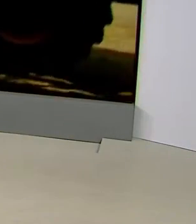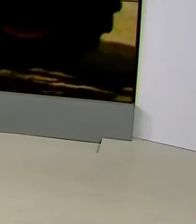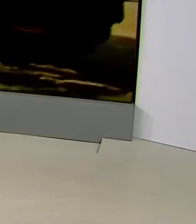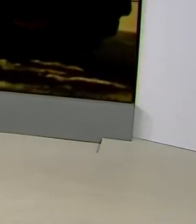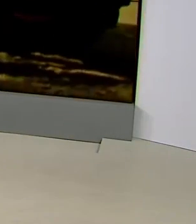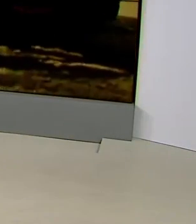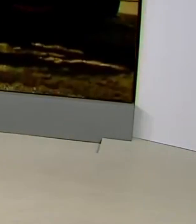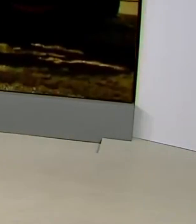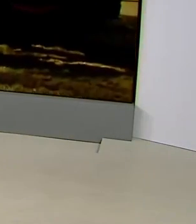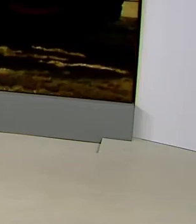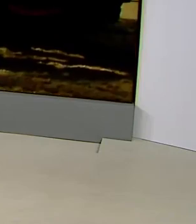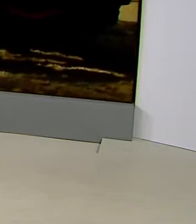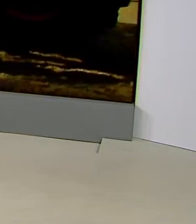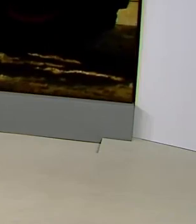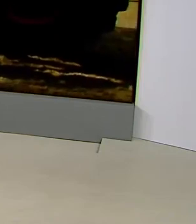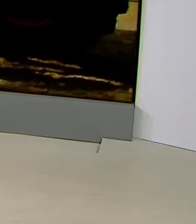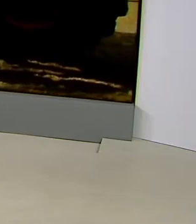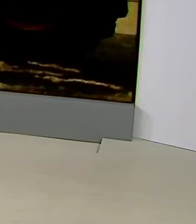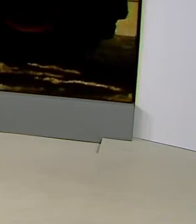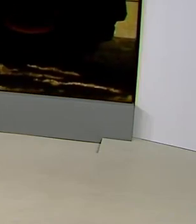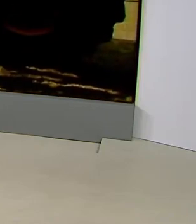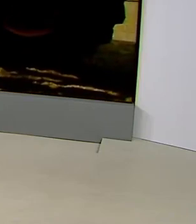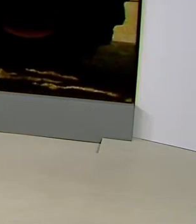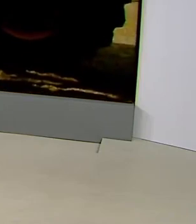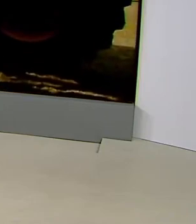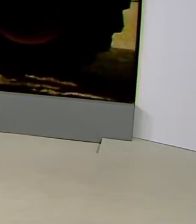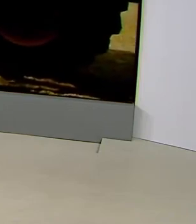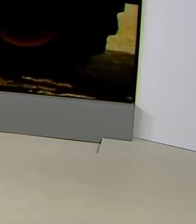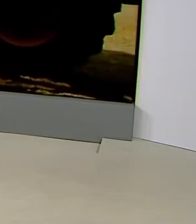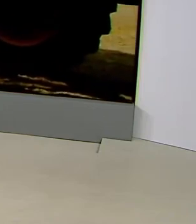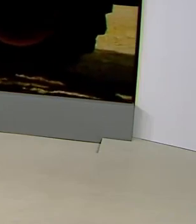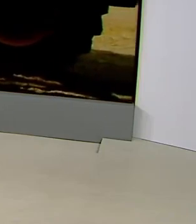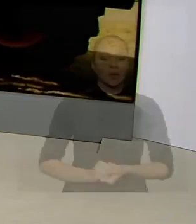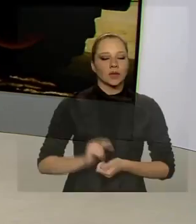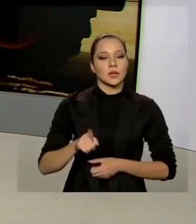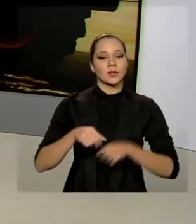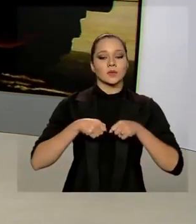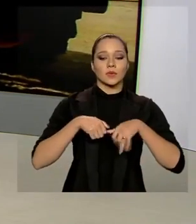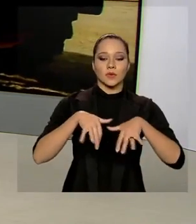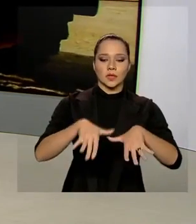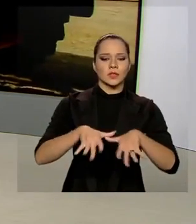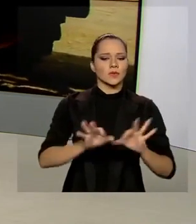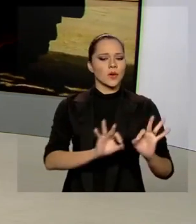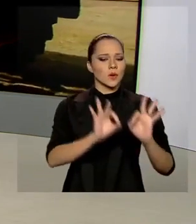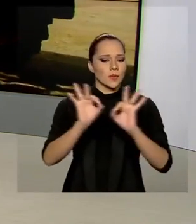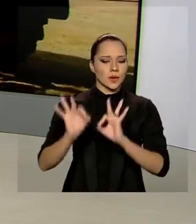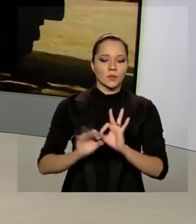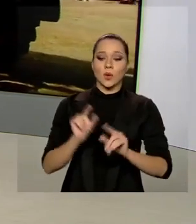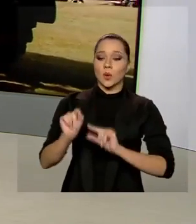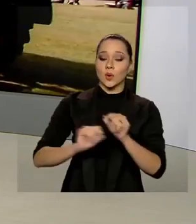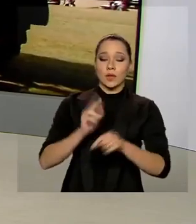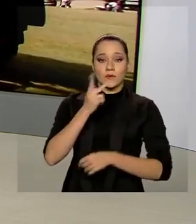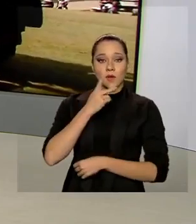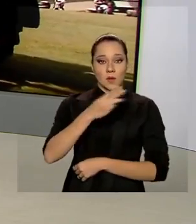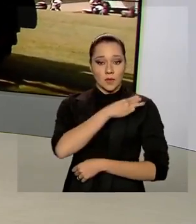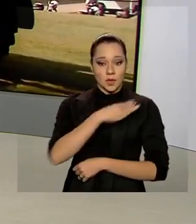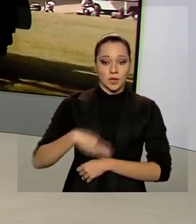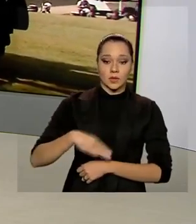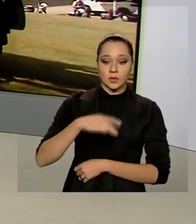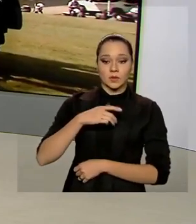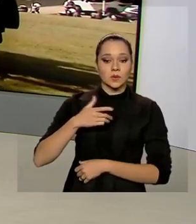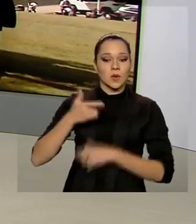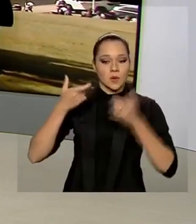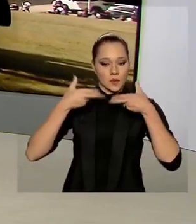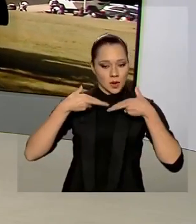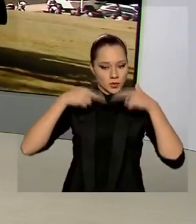Enquanto o presidente acompanha aí o restinho dessa demonstração, dessa máquina, né, desse pulverizador, vamos acompanhar o que disse o ministro Marcos